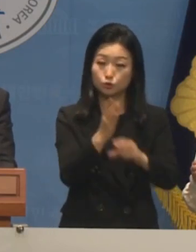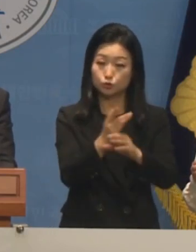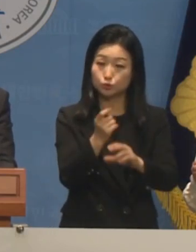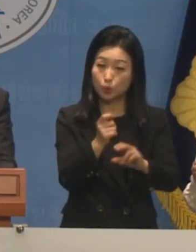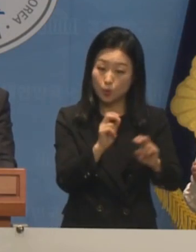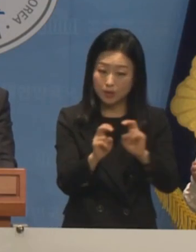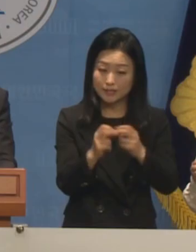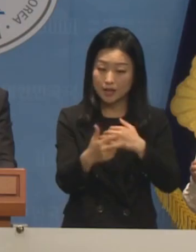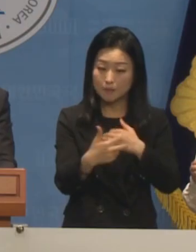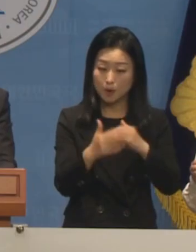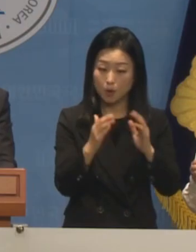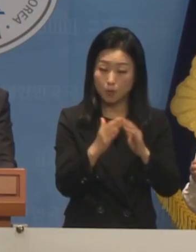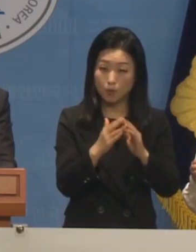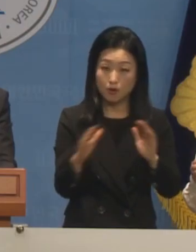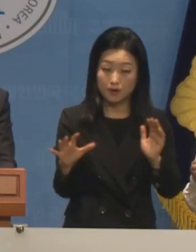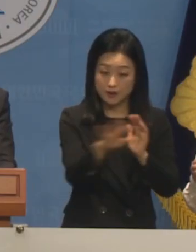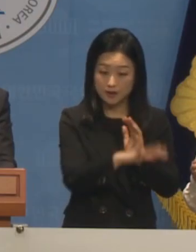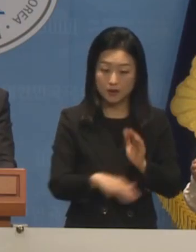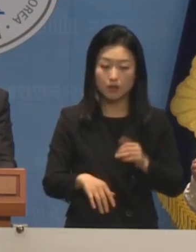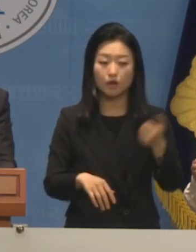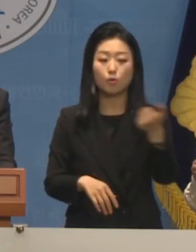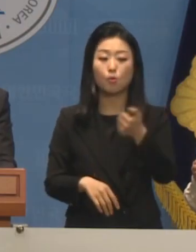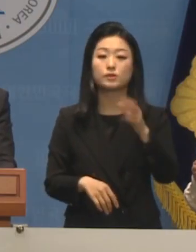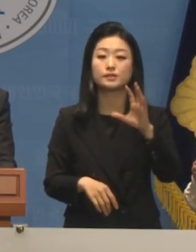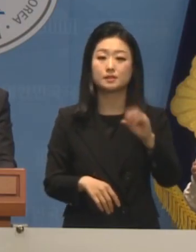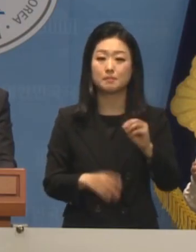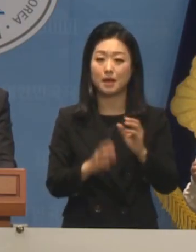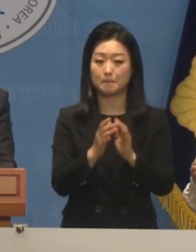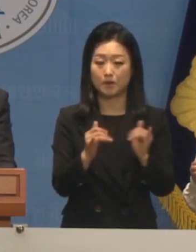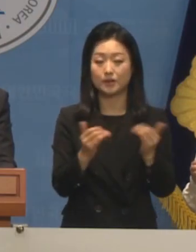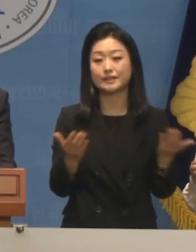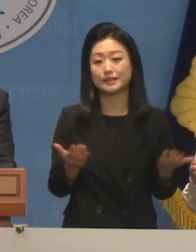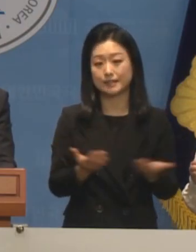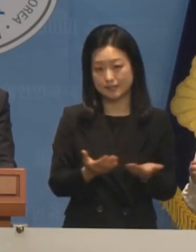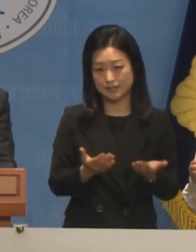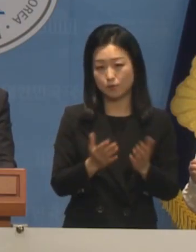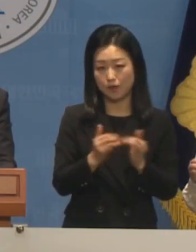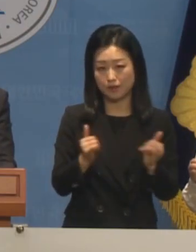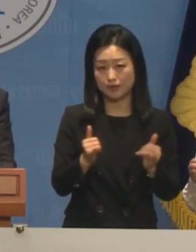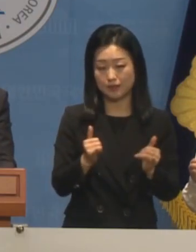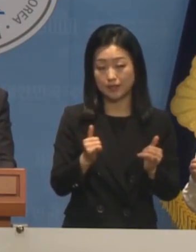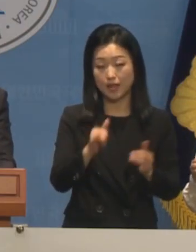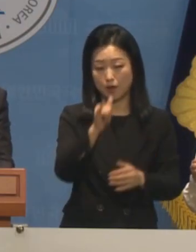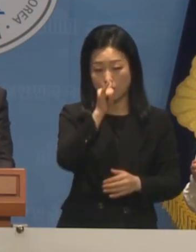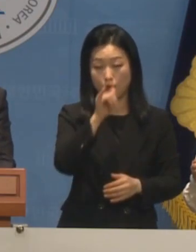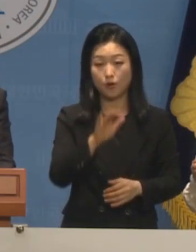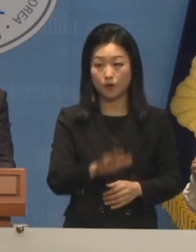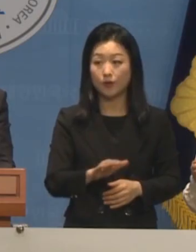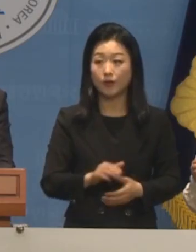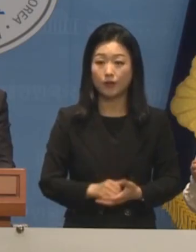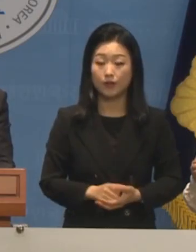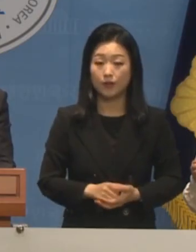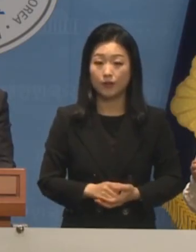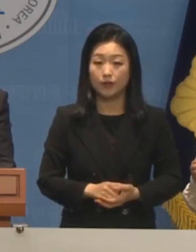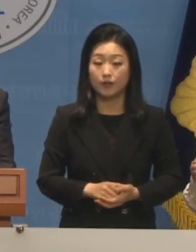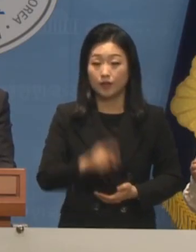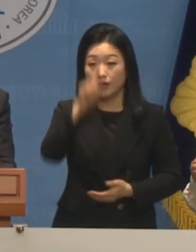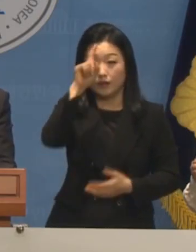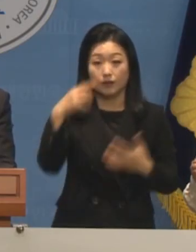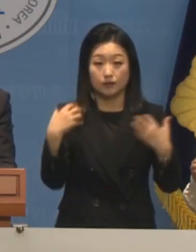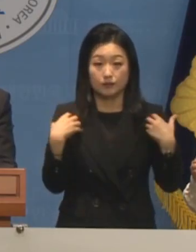병원에만 약 50만 명에 가까운 보건의료 인력이 근무하고 있습니다 보건복지부가